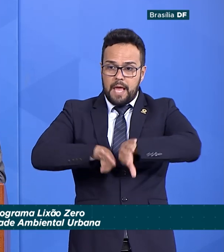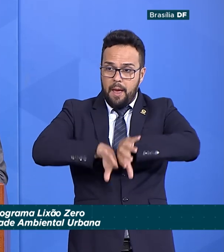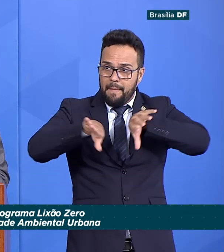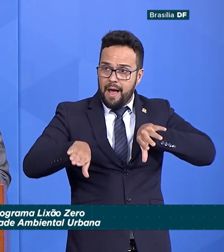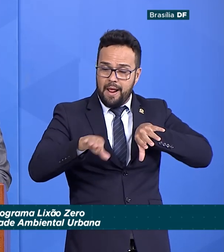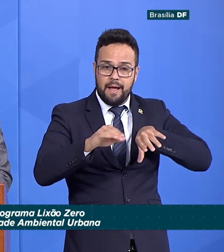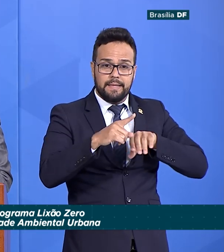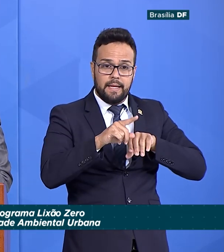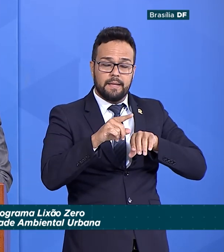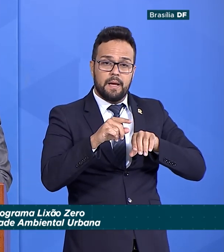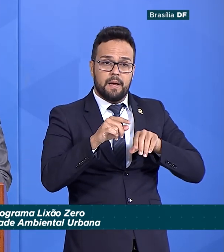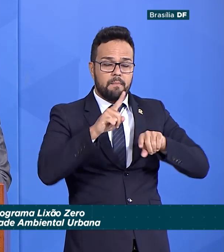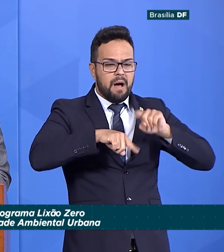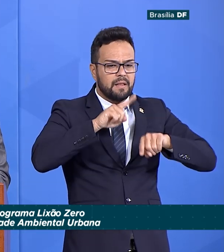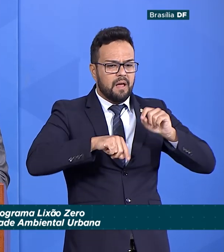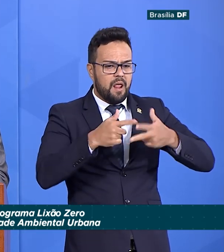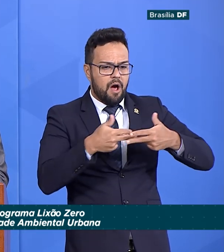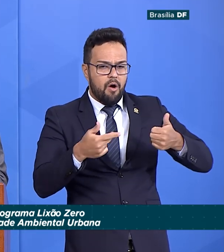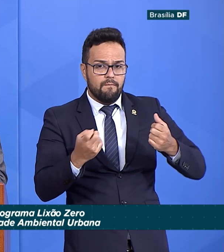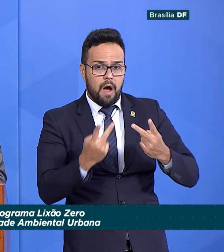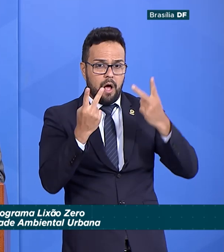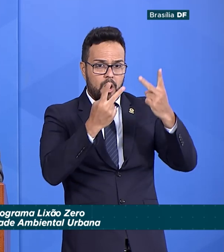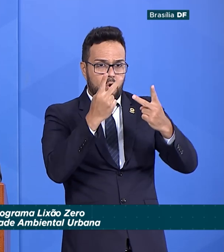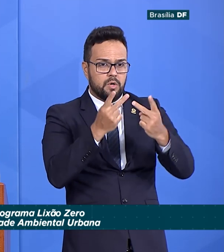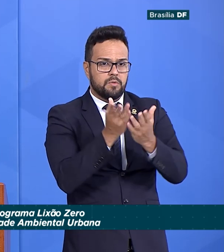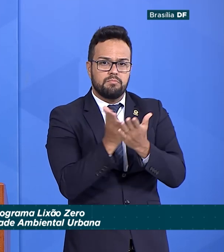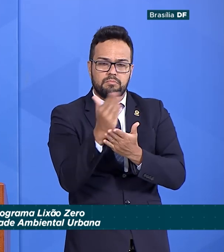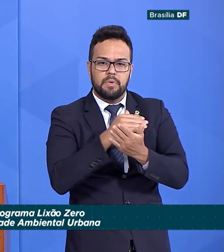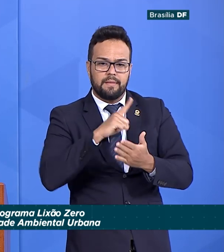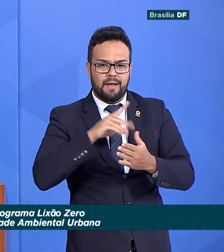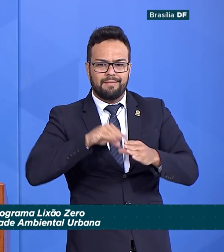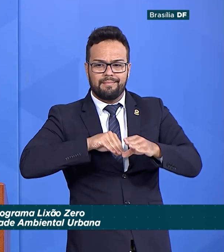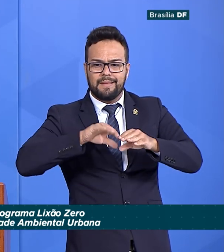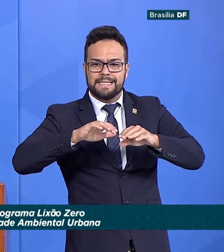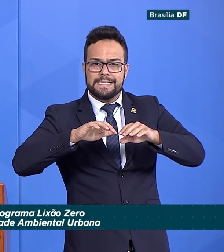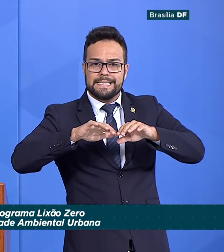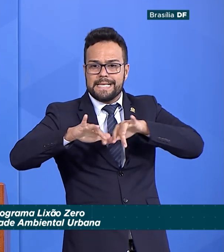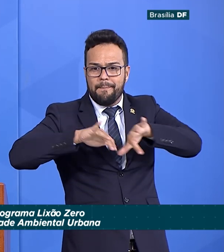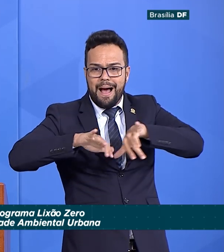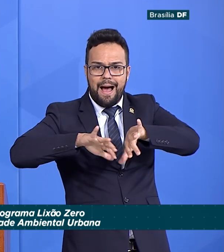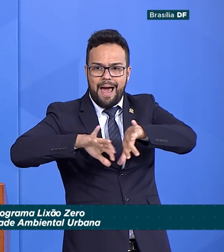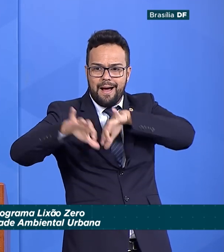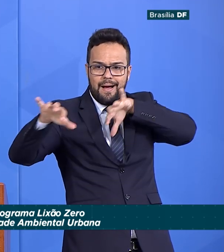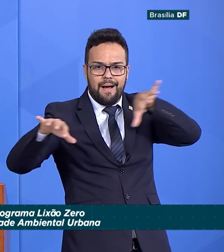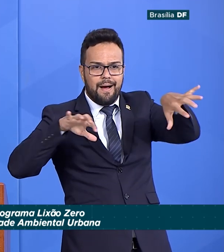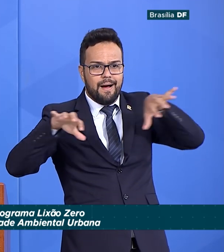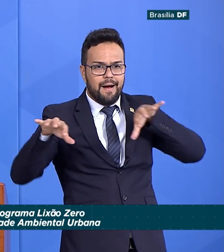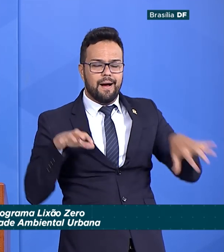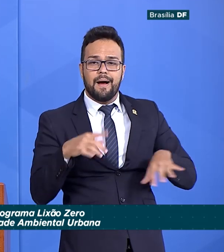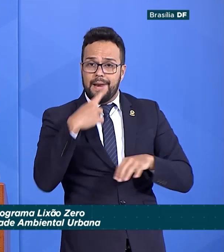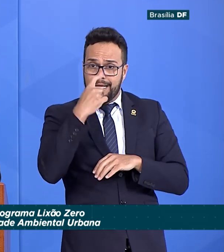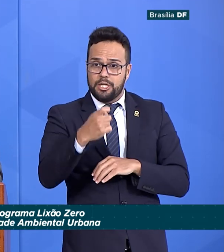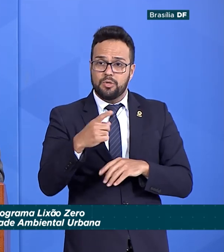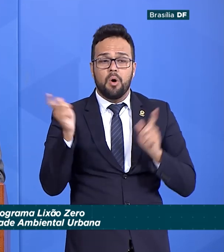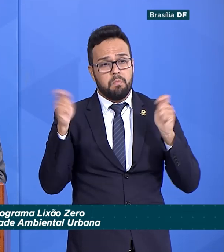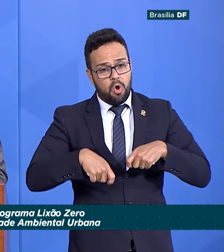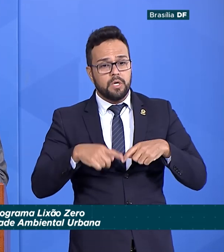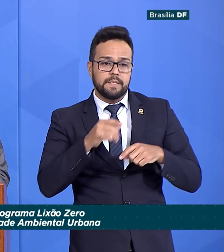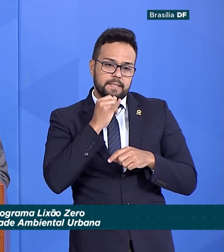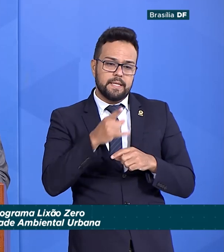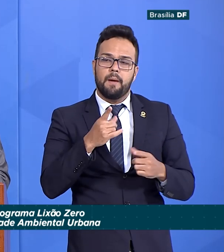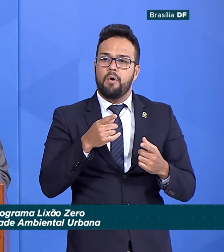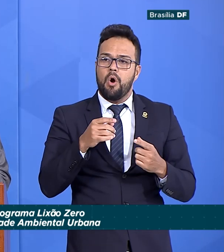que tem valor e pode ser reinserido na cadeia, depois a separação daquilo que pode virar o lixo